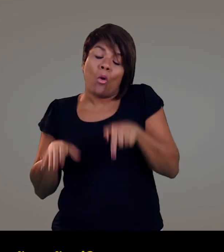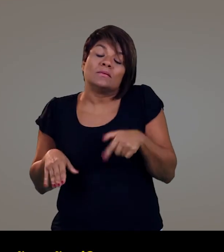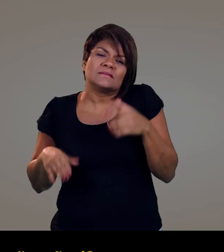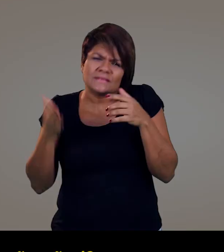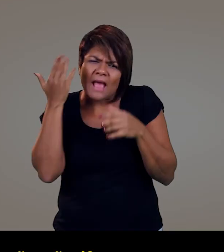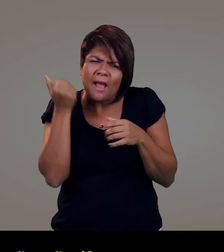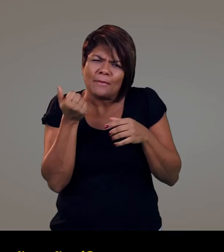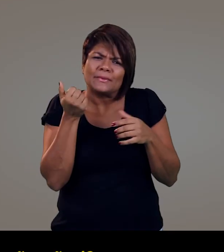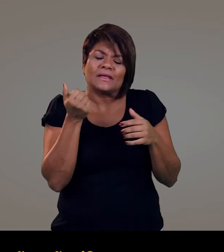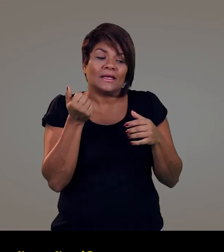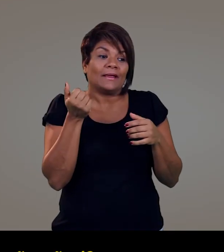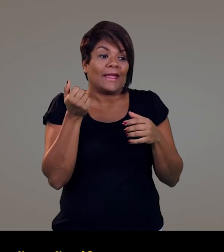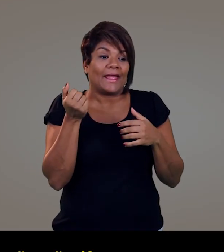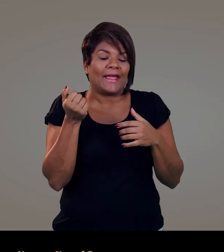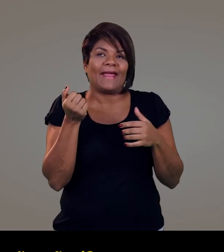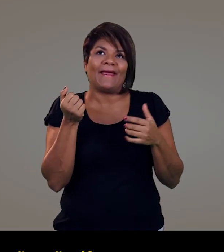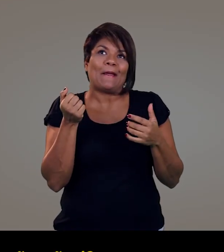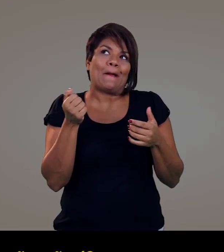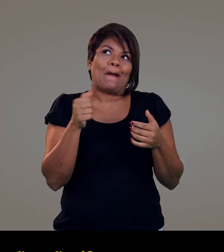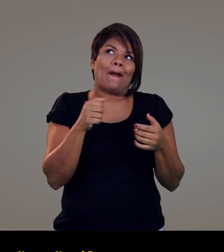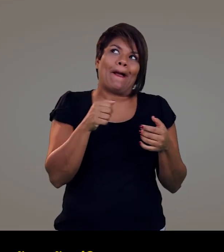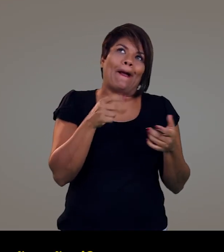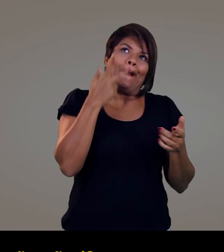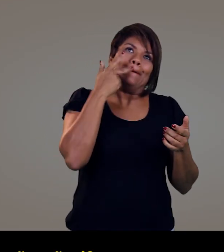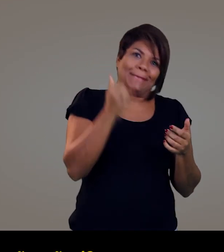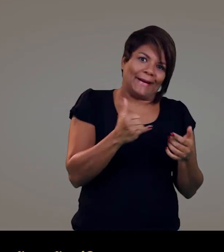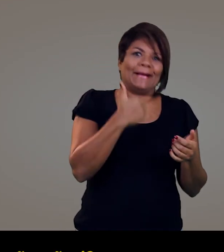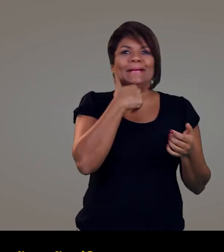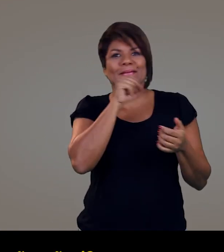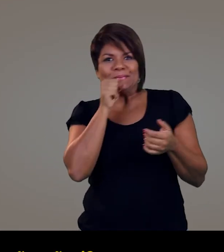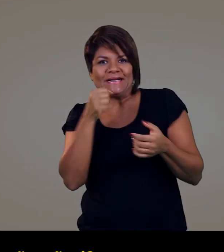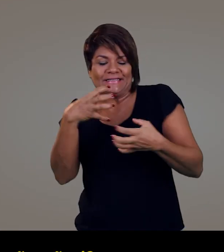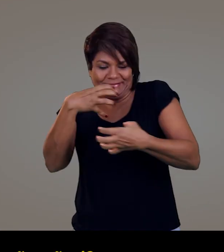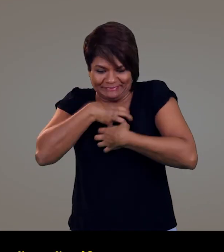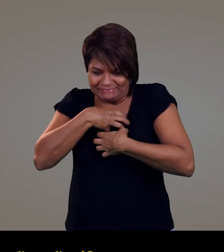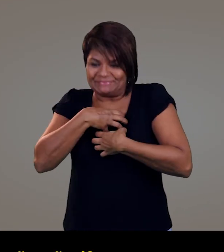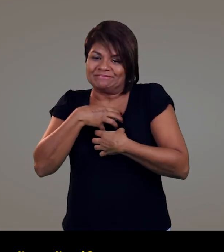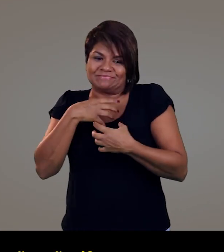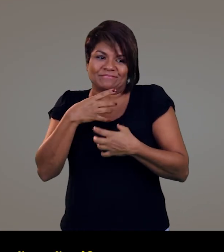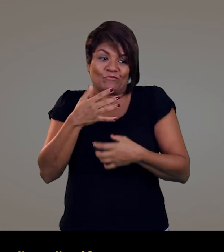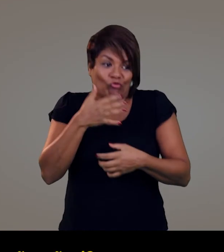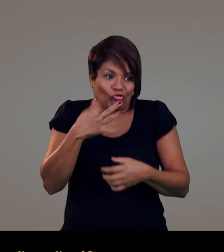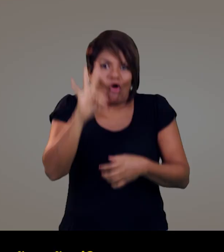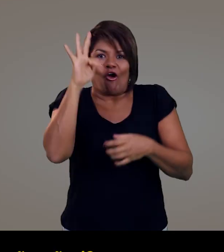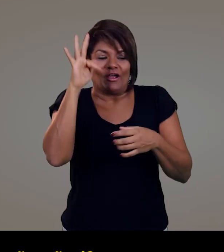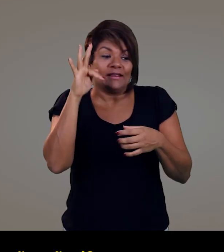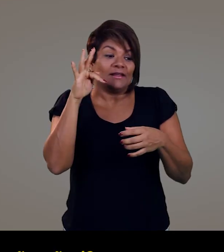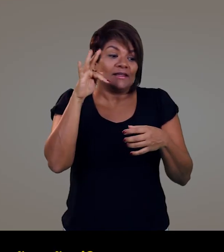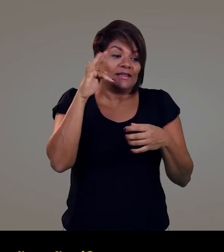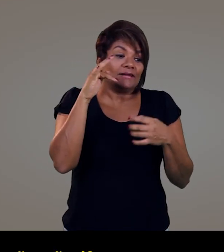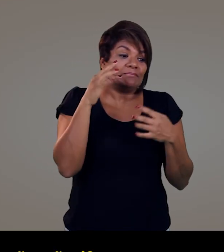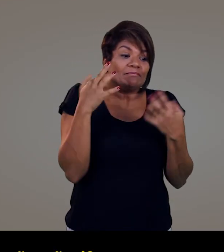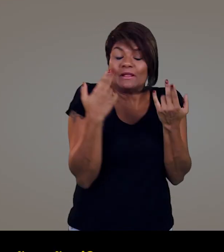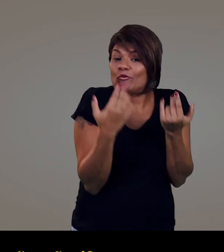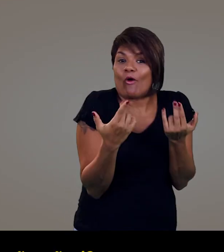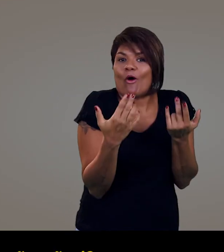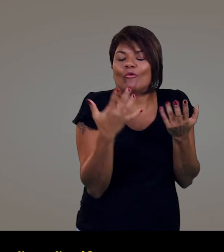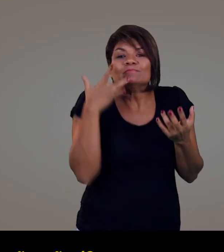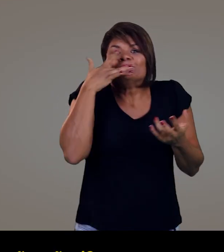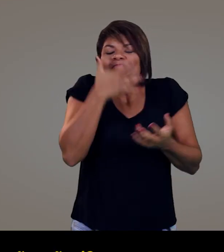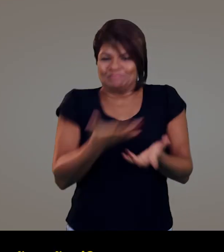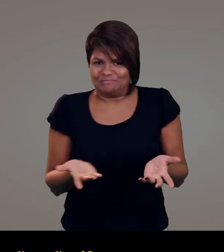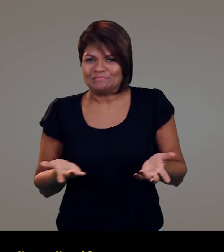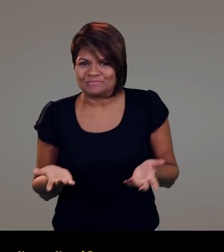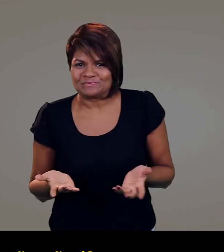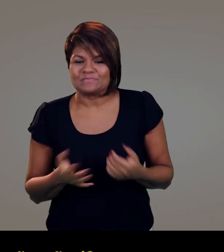Sabe, a dor e a delícia de ser pai e mãe, né? E às vezes a